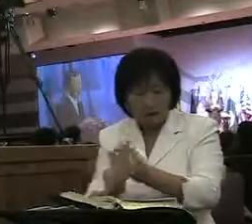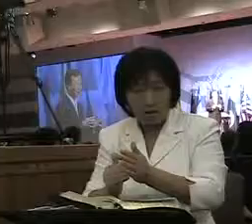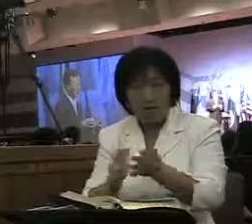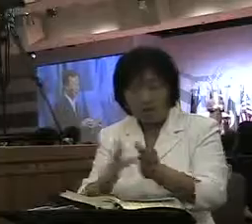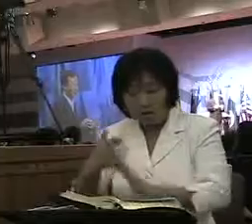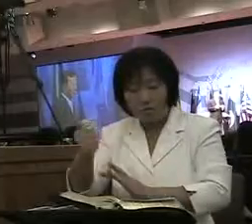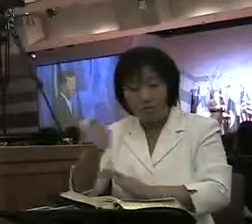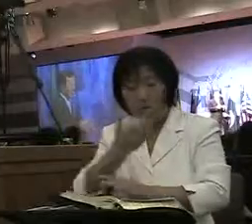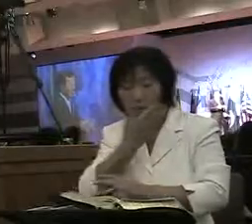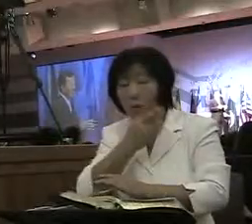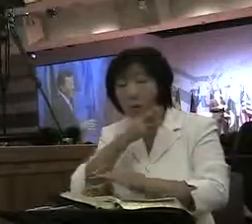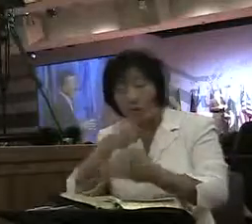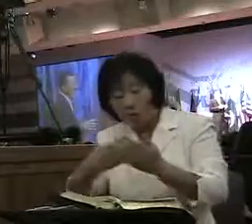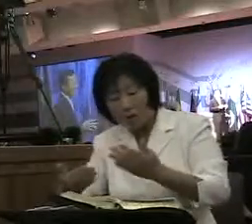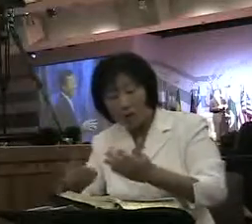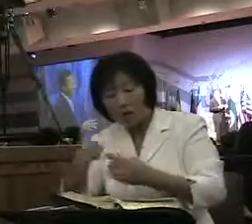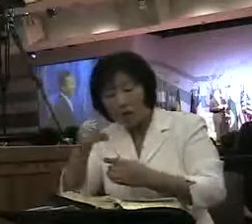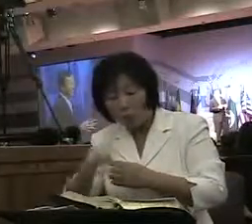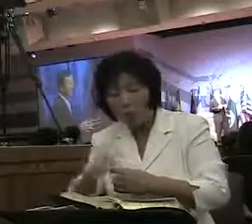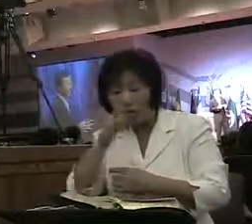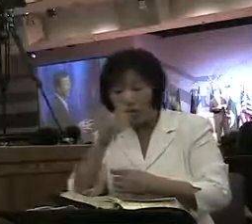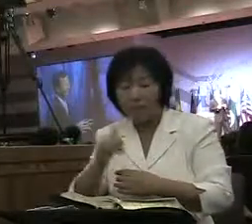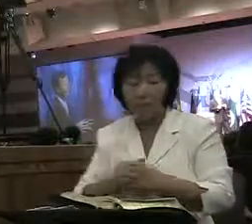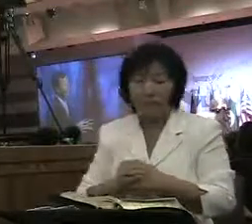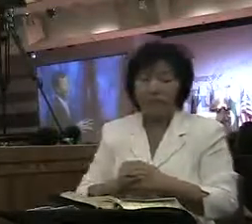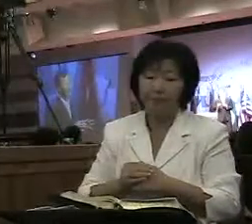예수님의 보혈의 능력입니다.